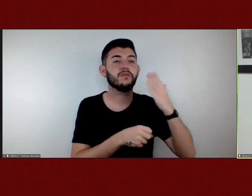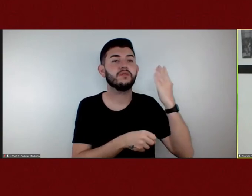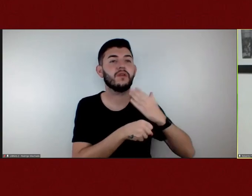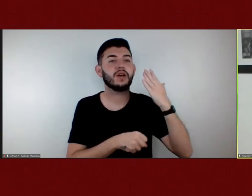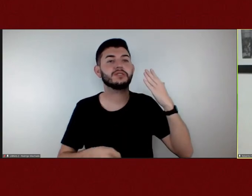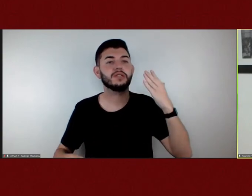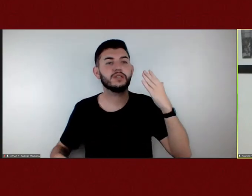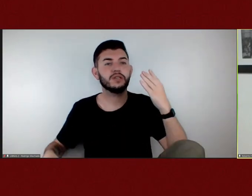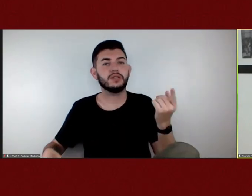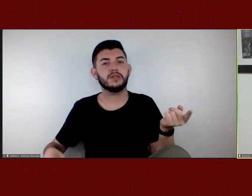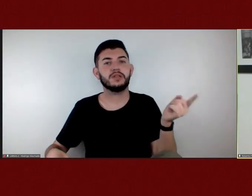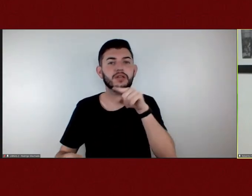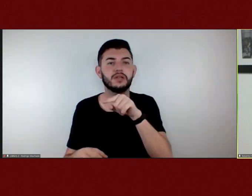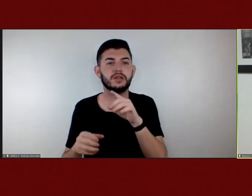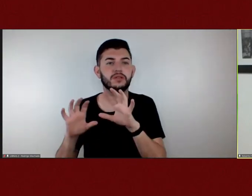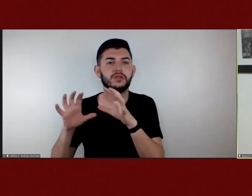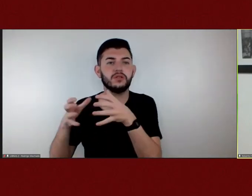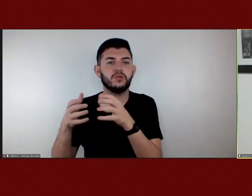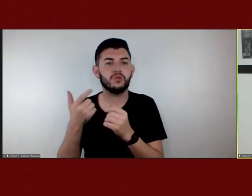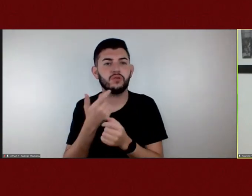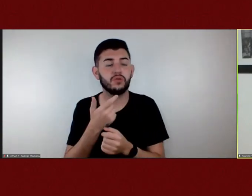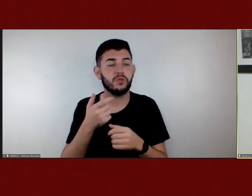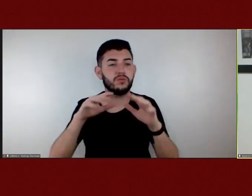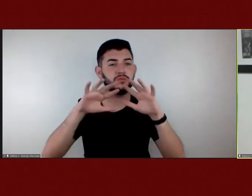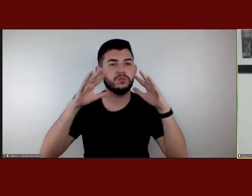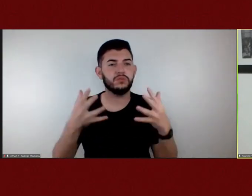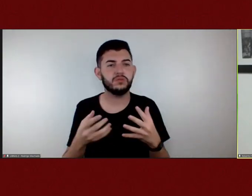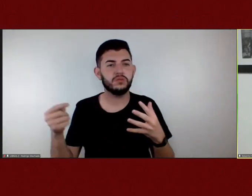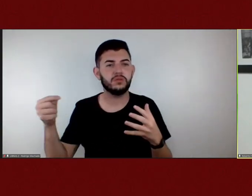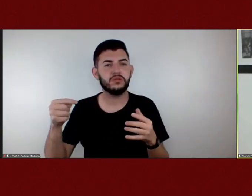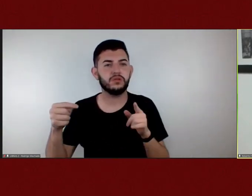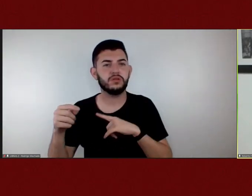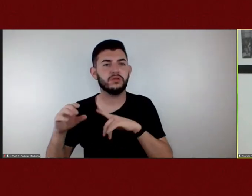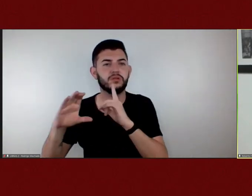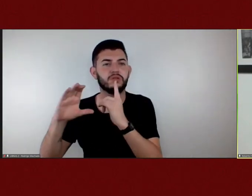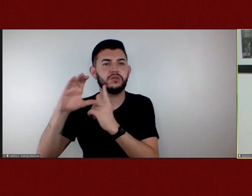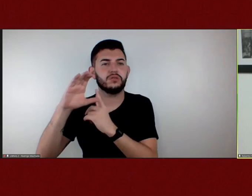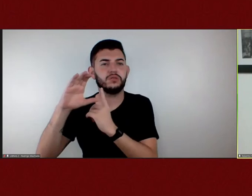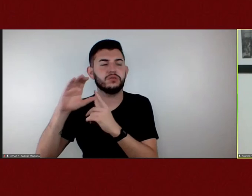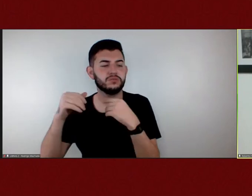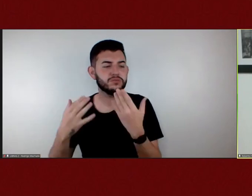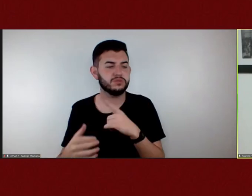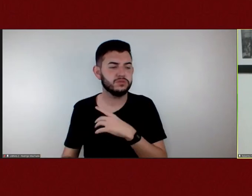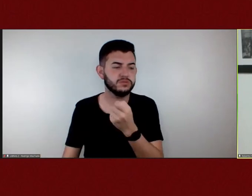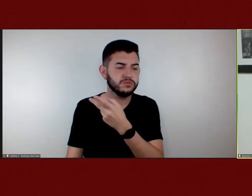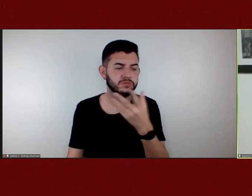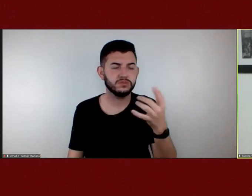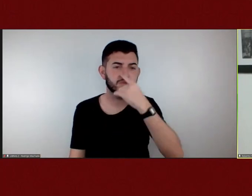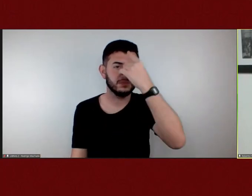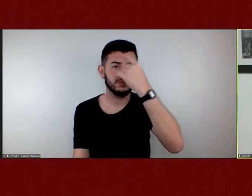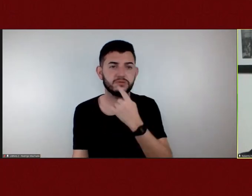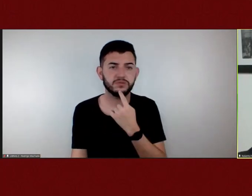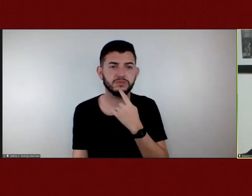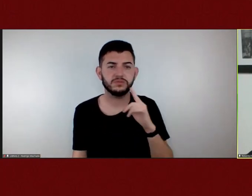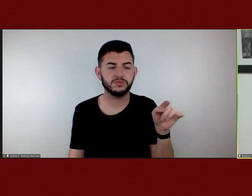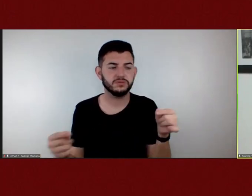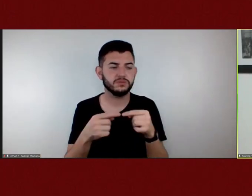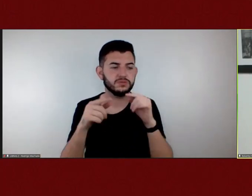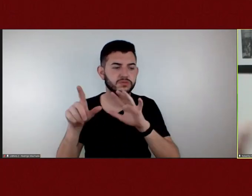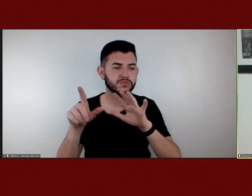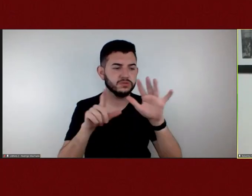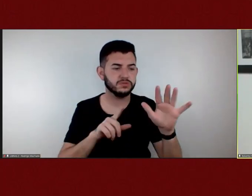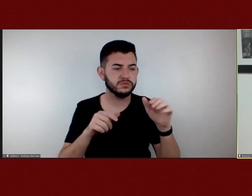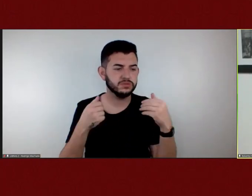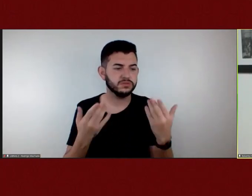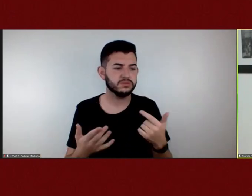corolário de muitas dessas atividades e muitas dessas personalidades que marcaram aquela semana. E eu participei um dia desse de